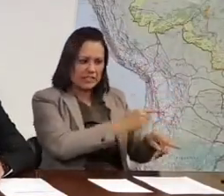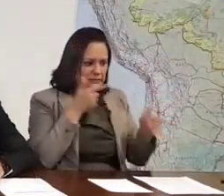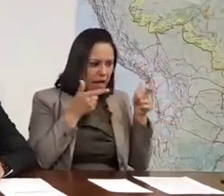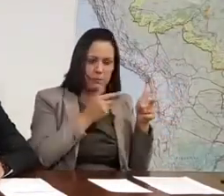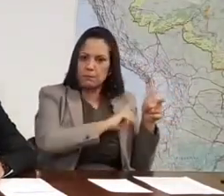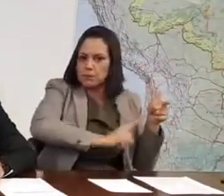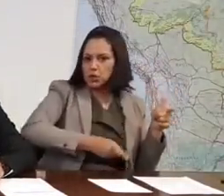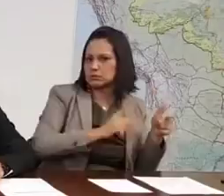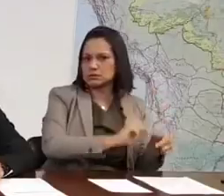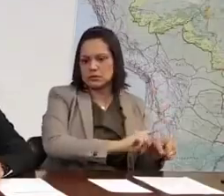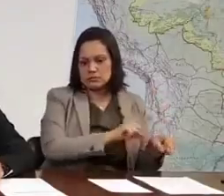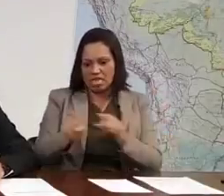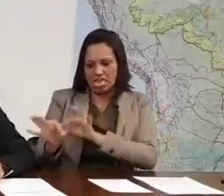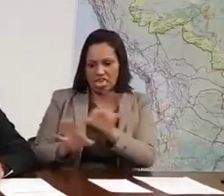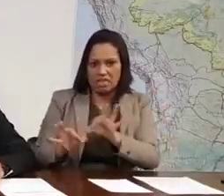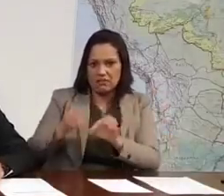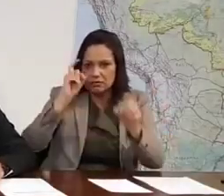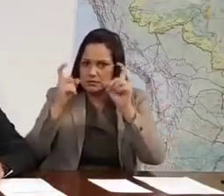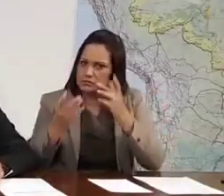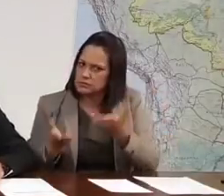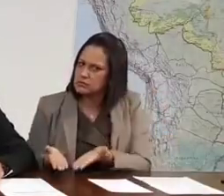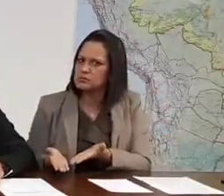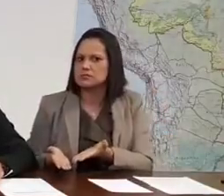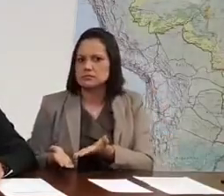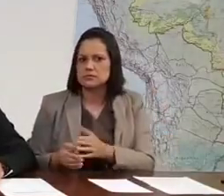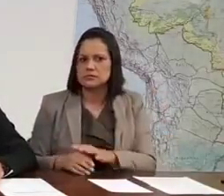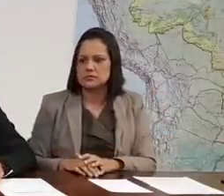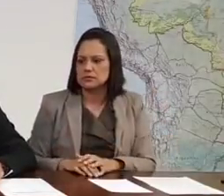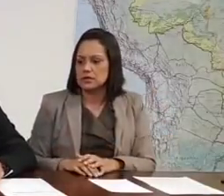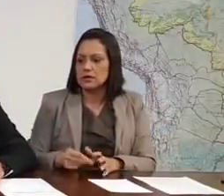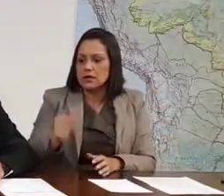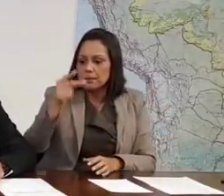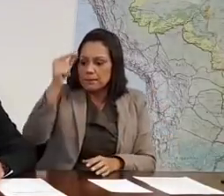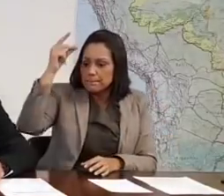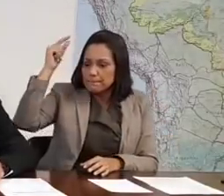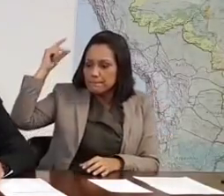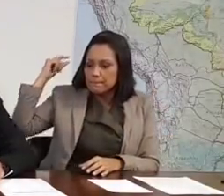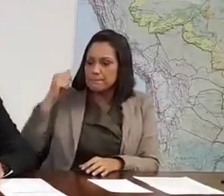1791. Depois tivemos aí, independente do Brasil, é isso mesmo? 1822. Isso.